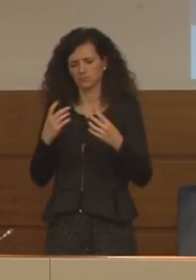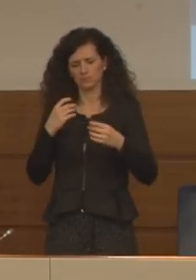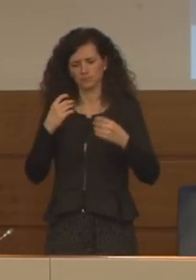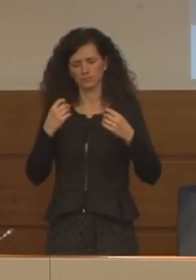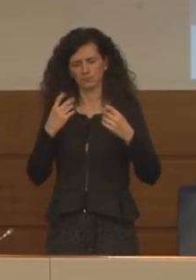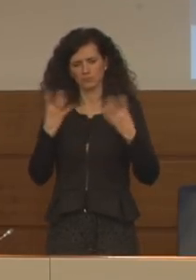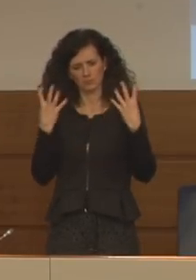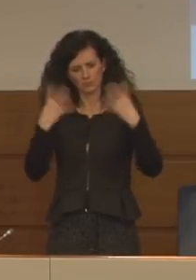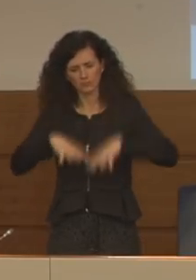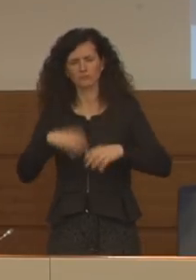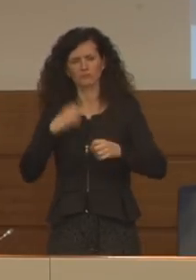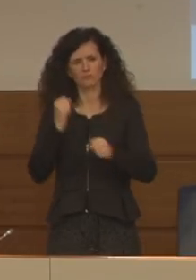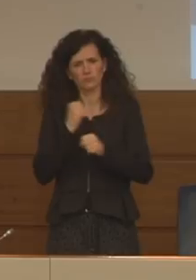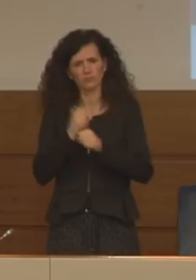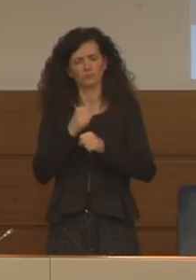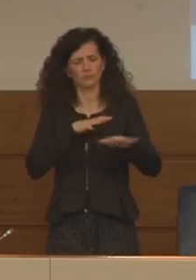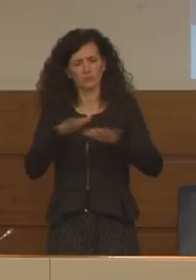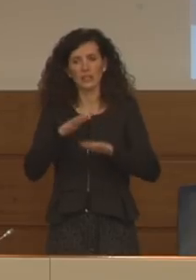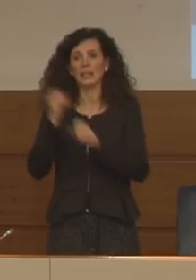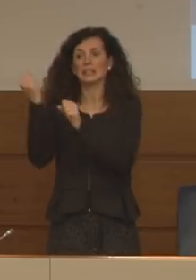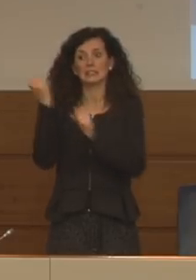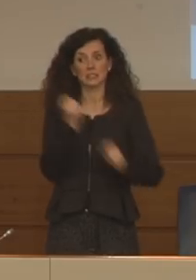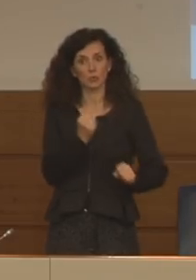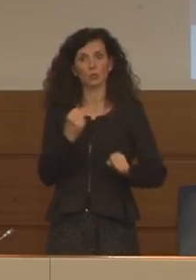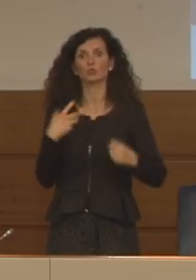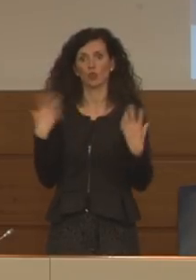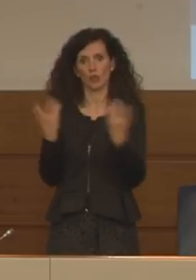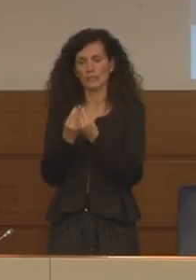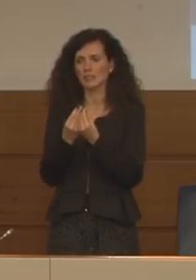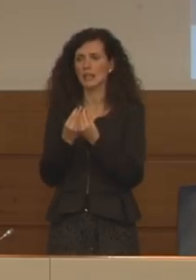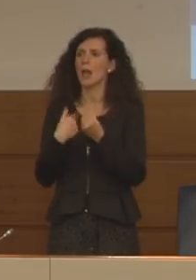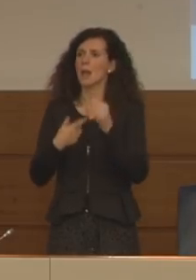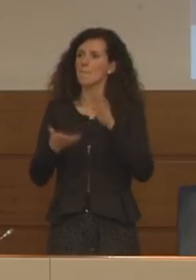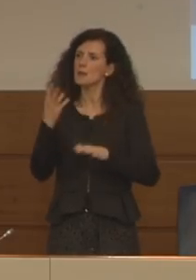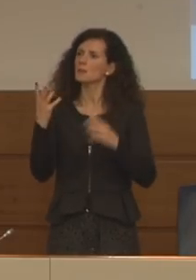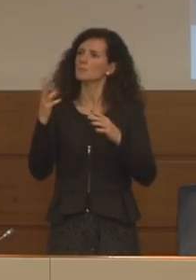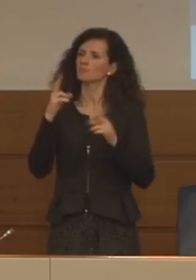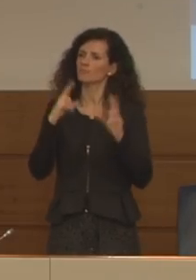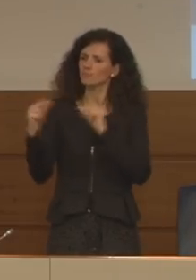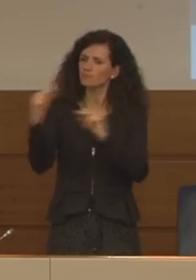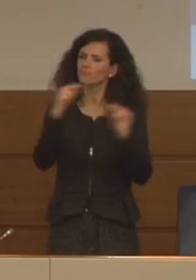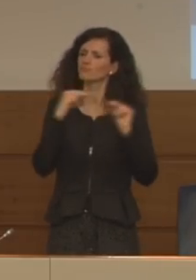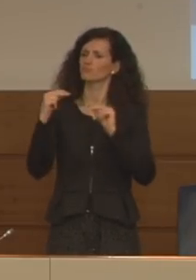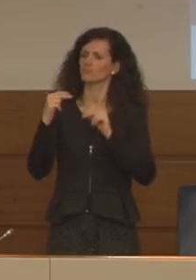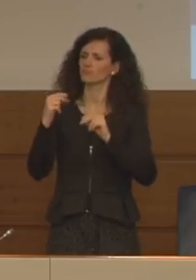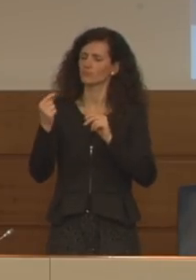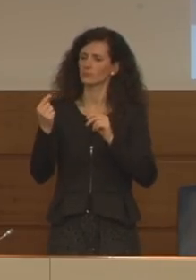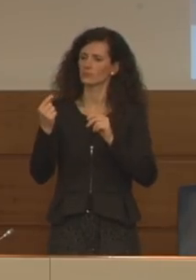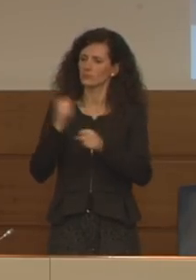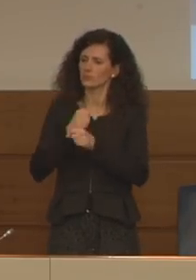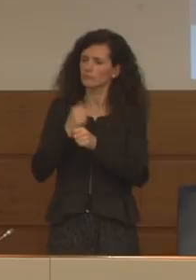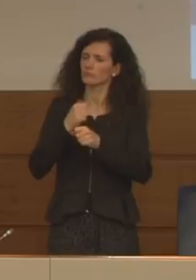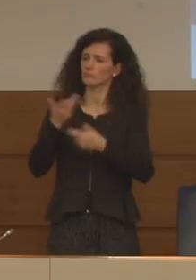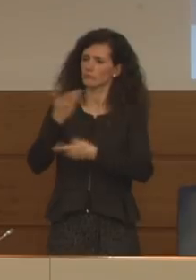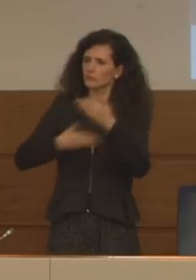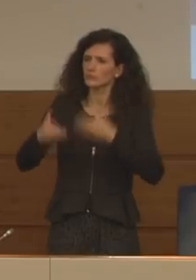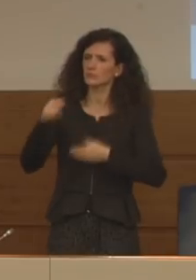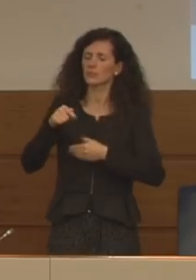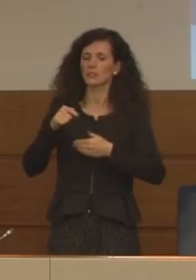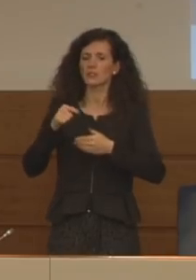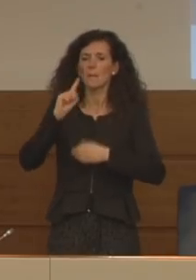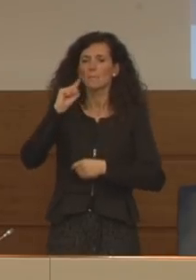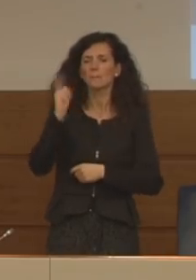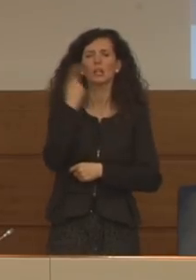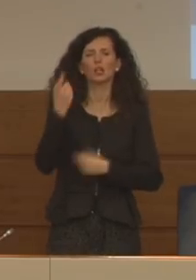stanno collaborando le istituzioni che stanno collaborando per migliorare l'accesso ai farmaci anche l'accesso